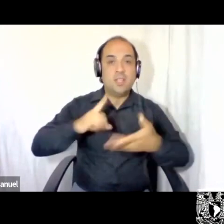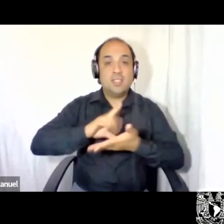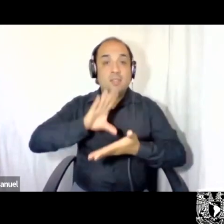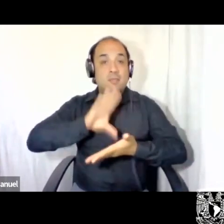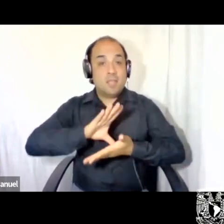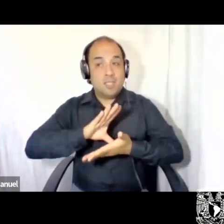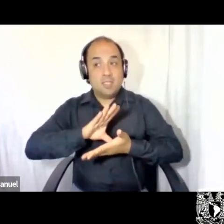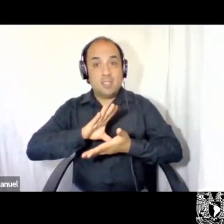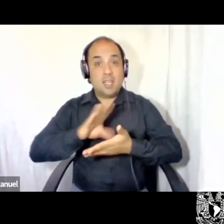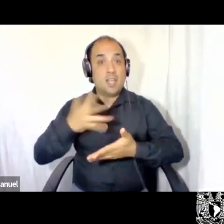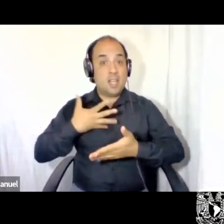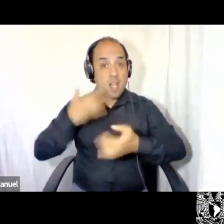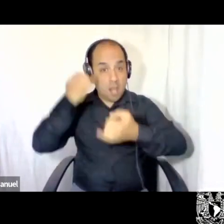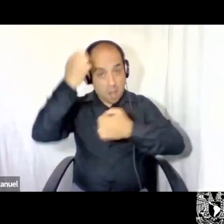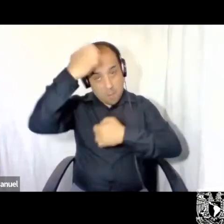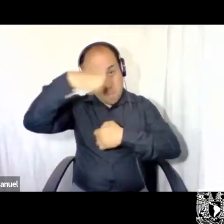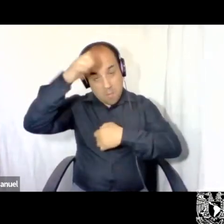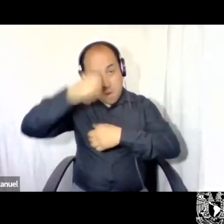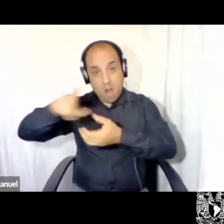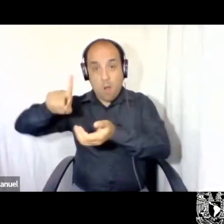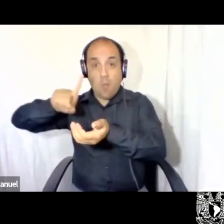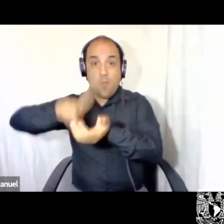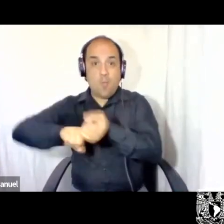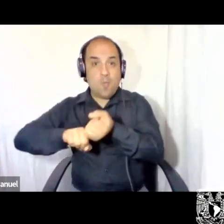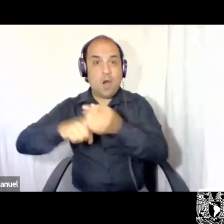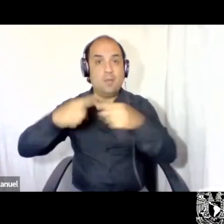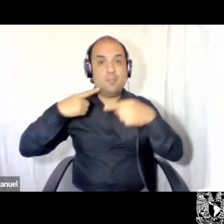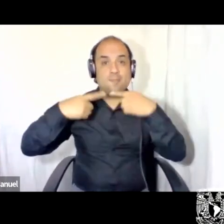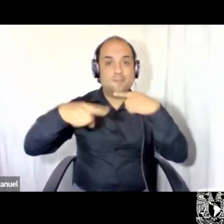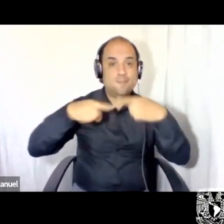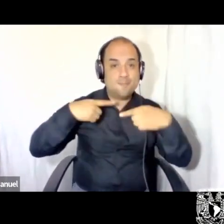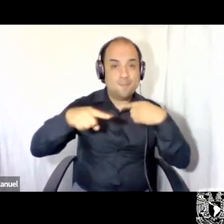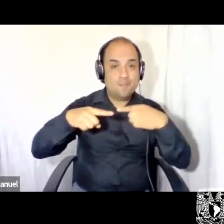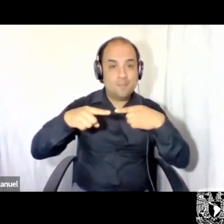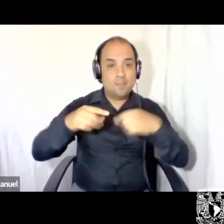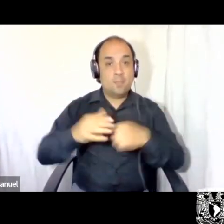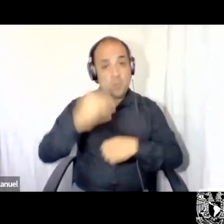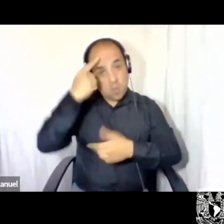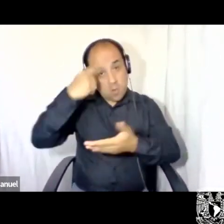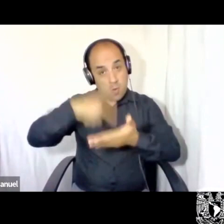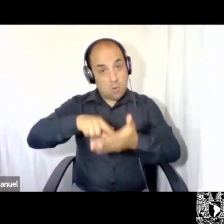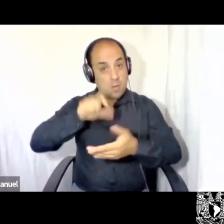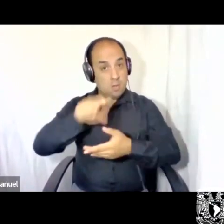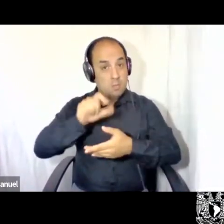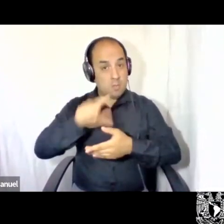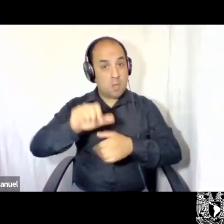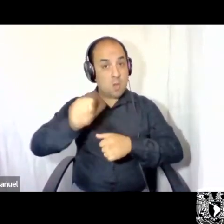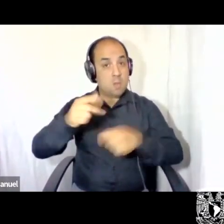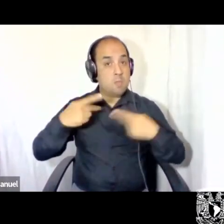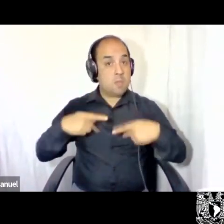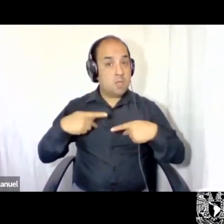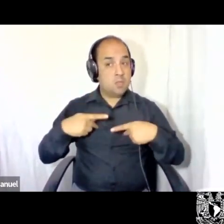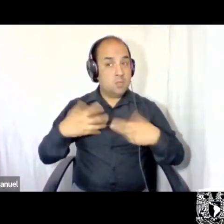su misma experiencia, ¿no? Creo que también otra de las personas con las cuales